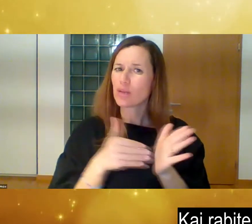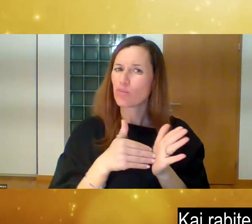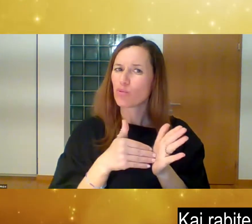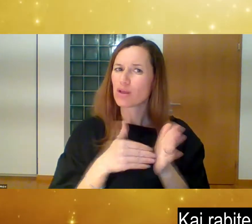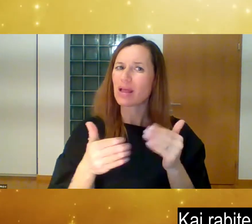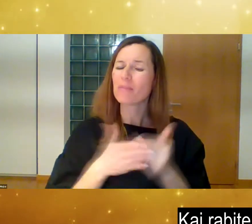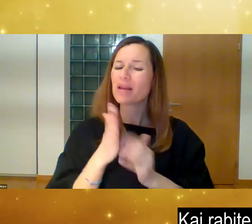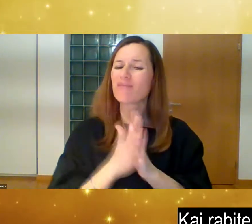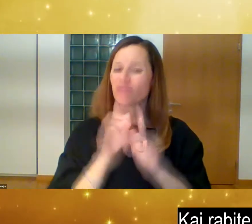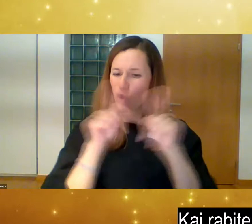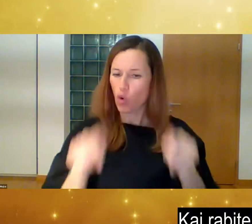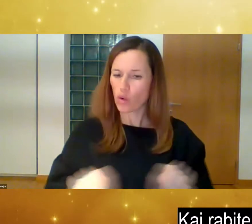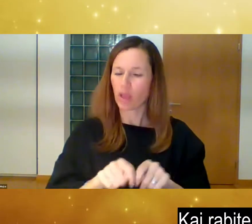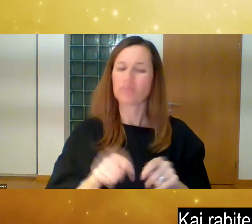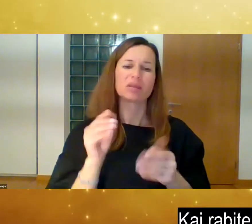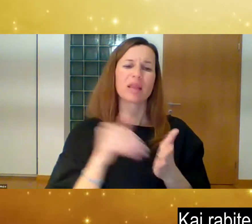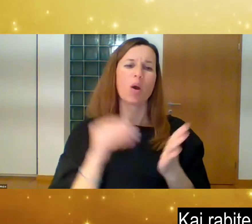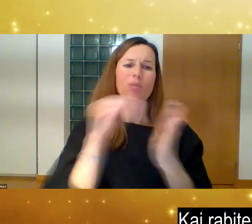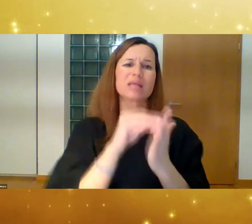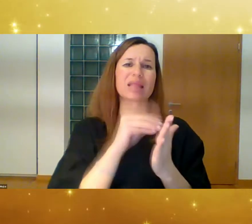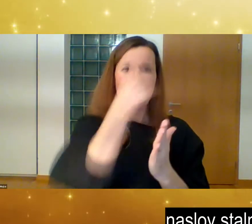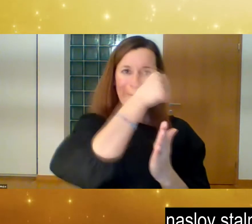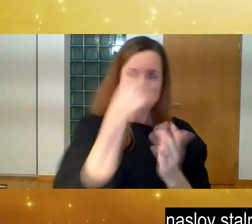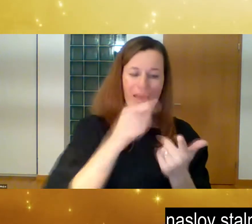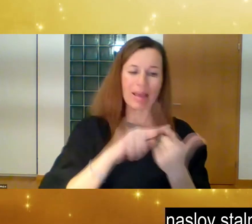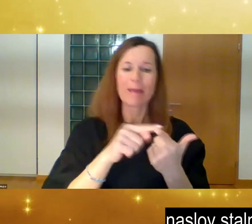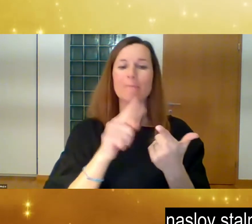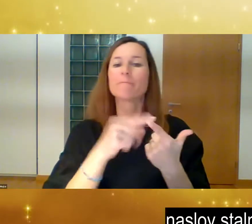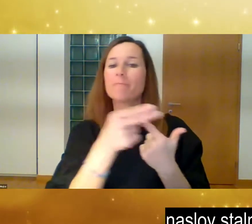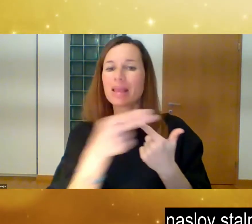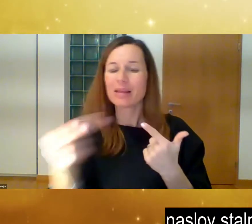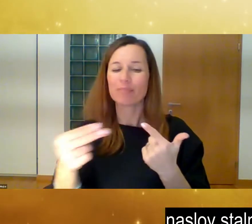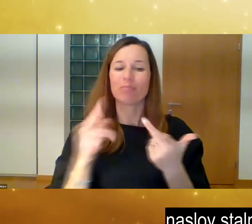ime, priimek, EMŠO, naslov stalnega